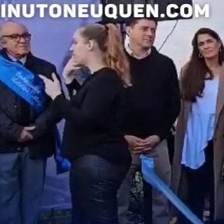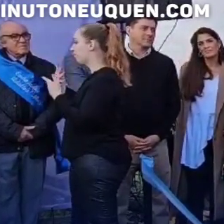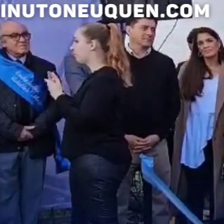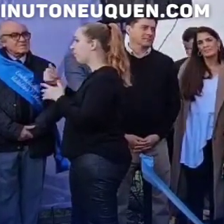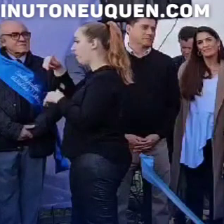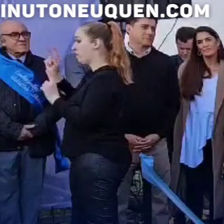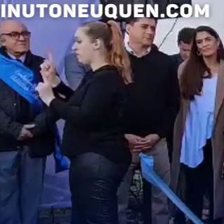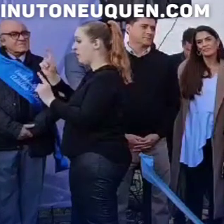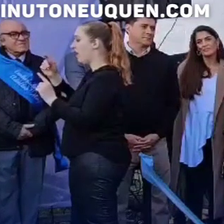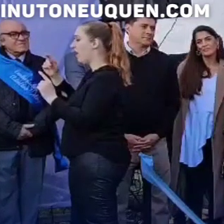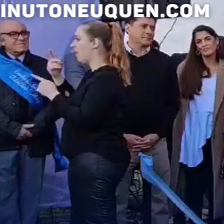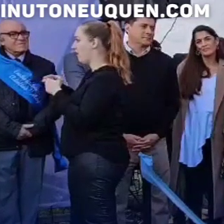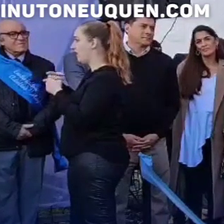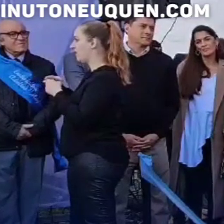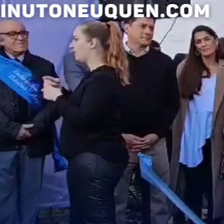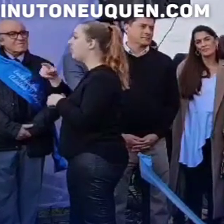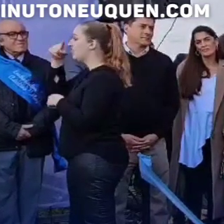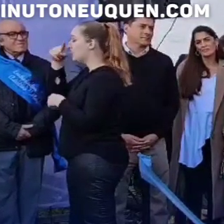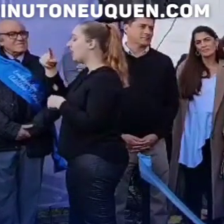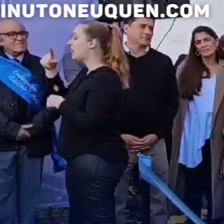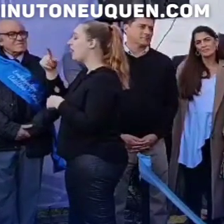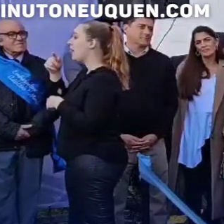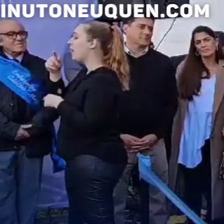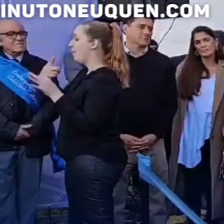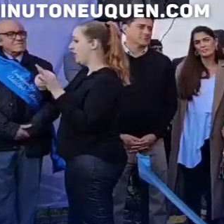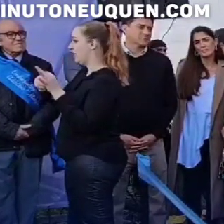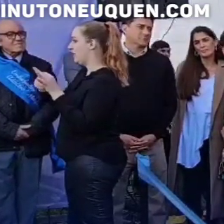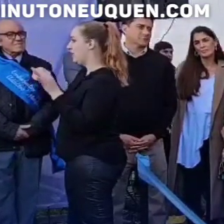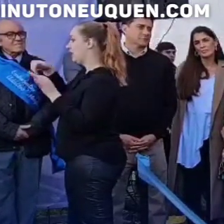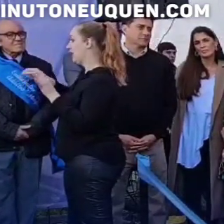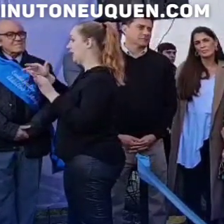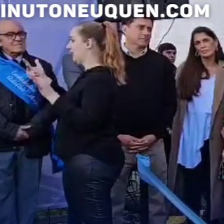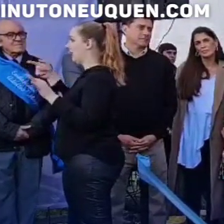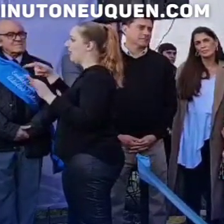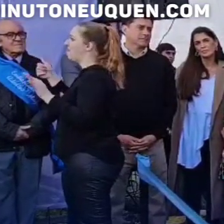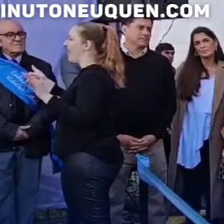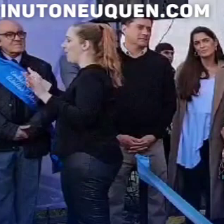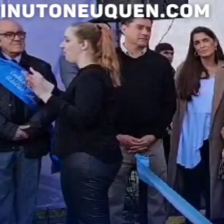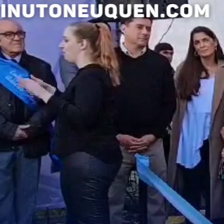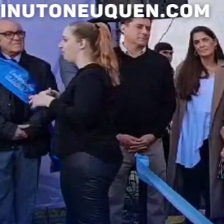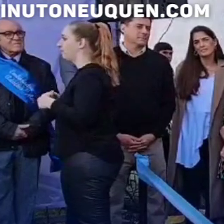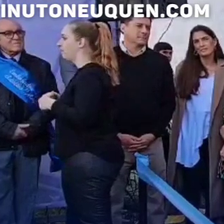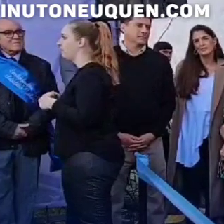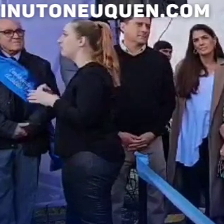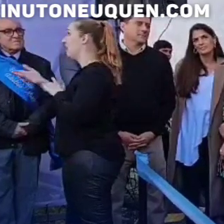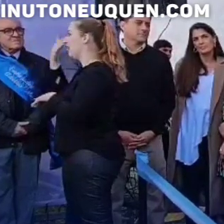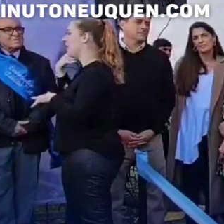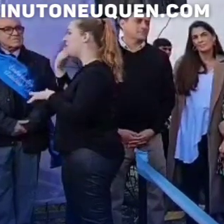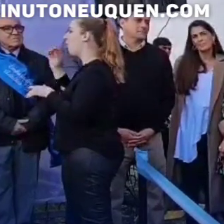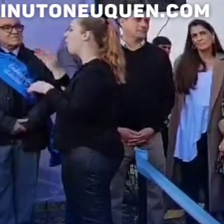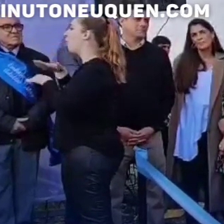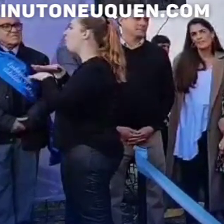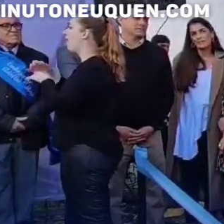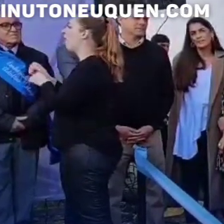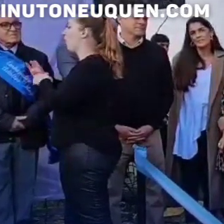fiesta. 7 Pechi, esta es la tercera de Mariano. No pudimos en aquella oportunidad organizarla por la